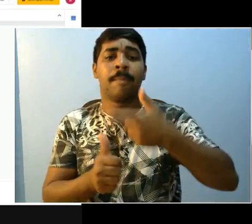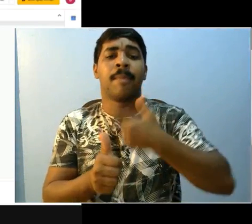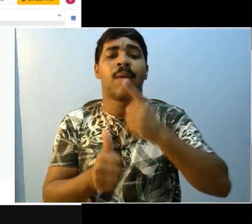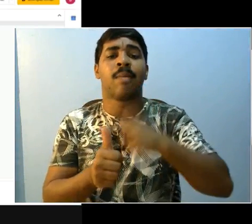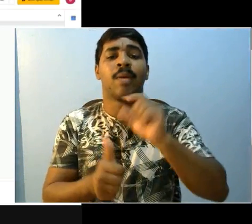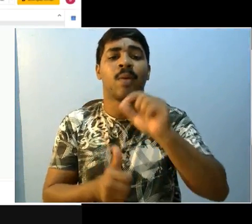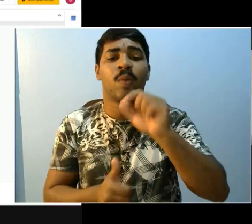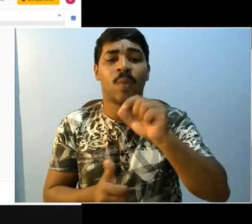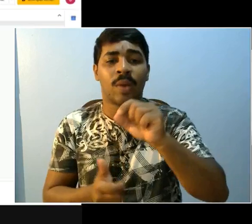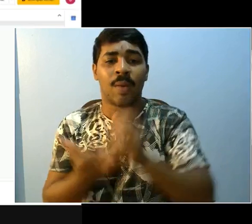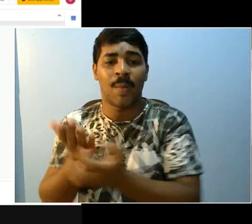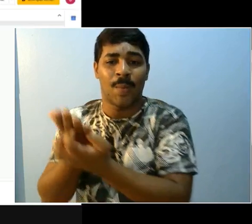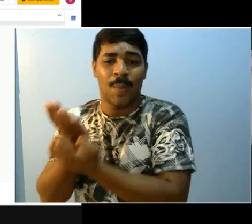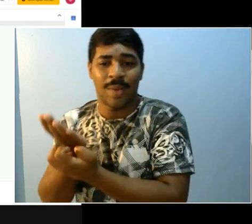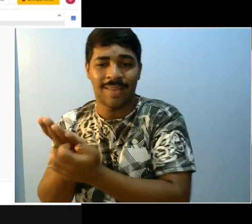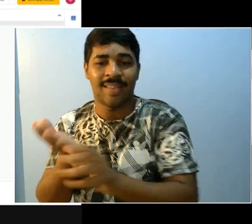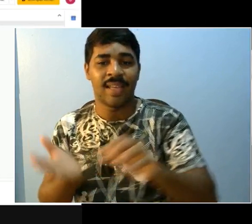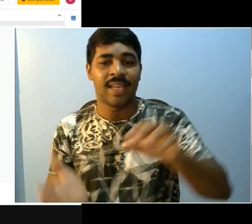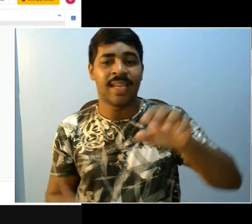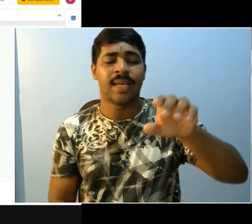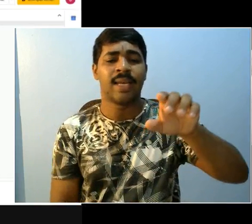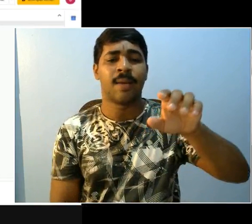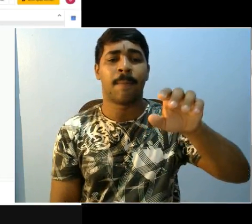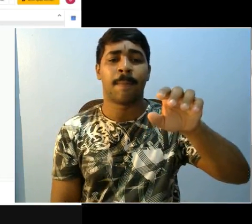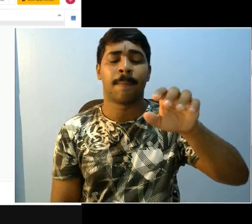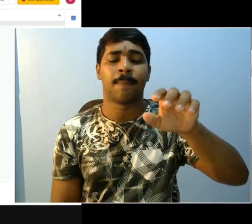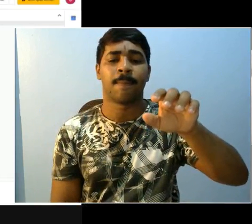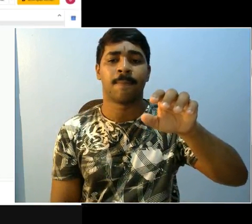Vamos lá, neném chorando aqui.